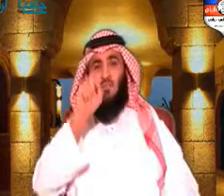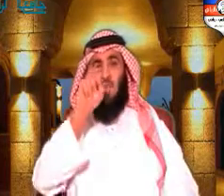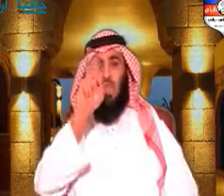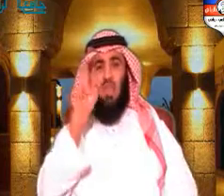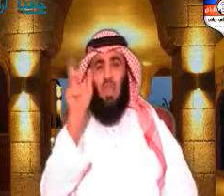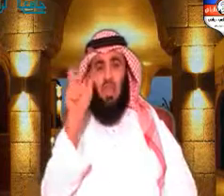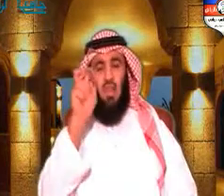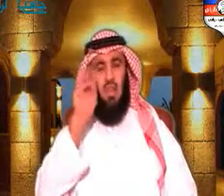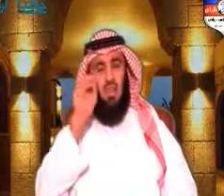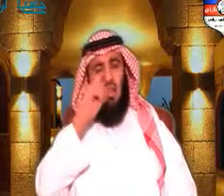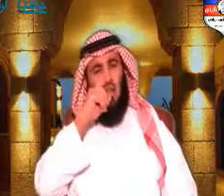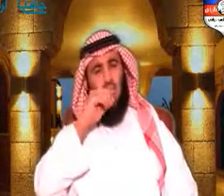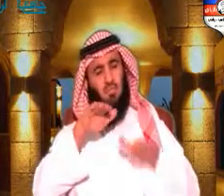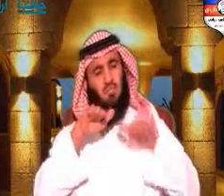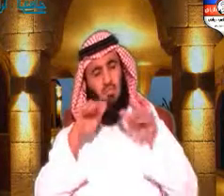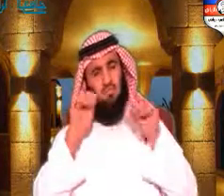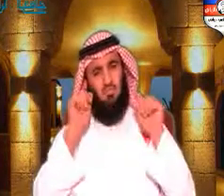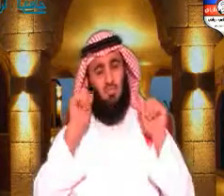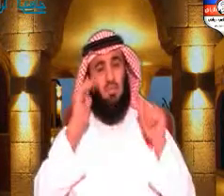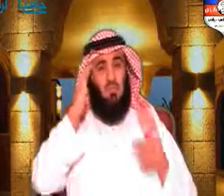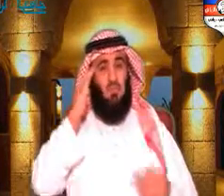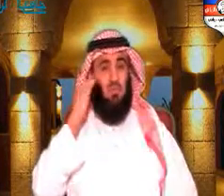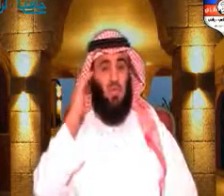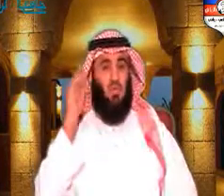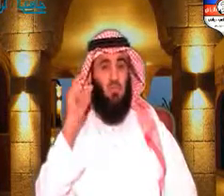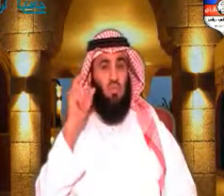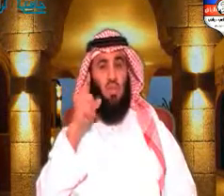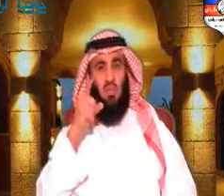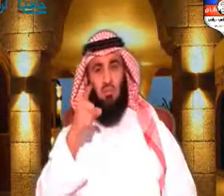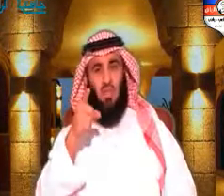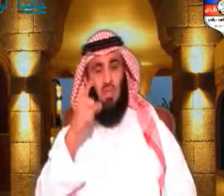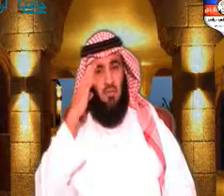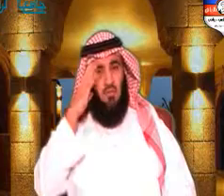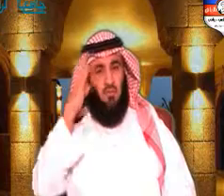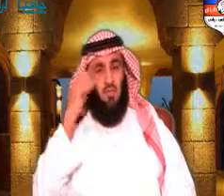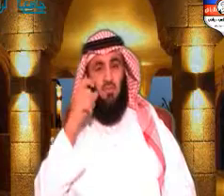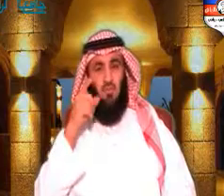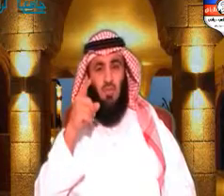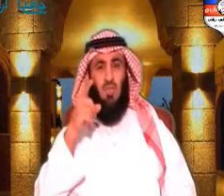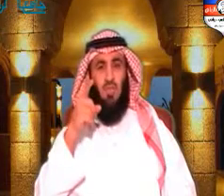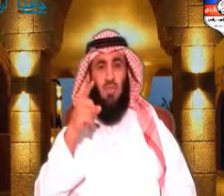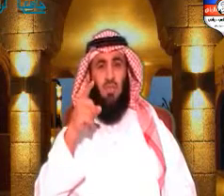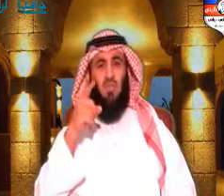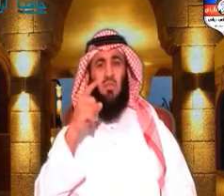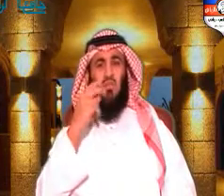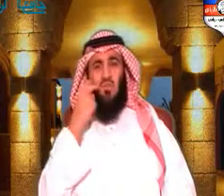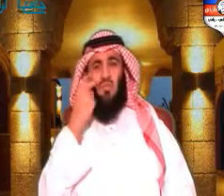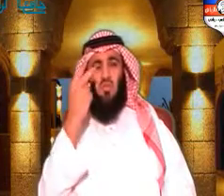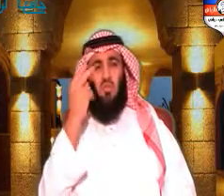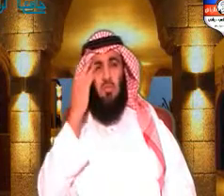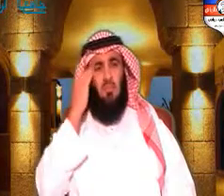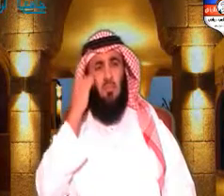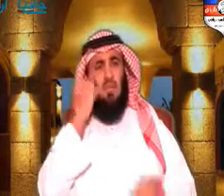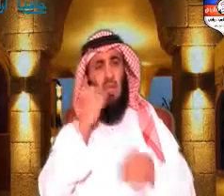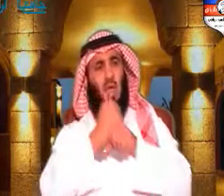بطن، وعلى المرأة المسلمة العاقلة ألا تنظر إلى فعل كثير من النساء من